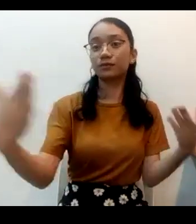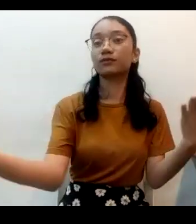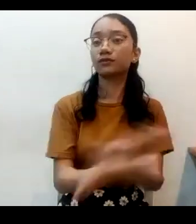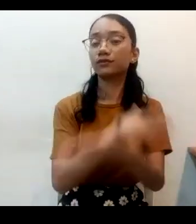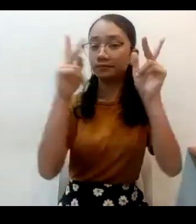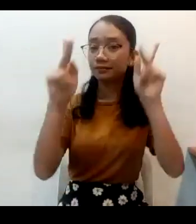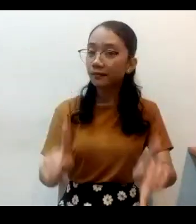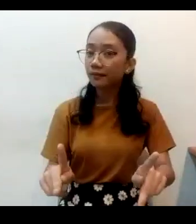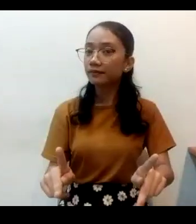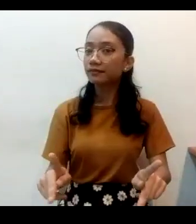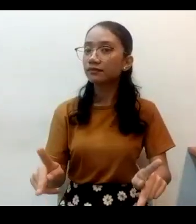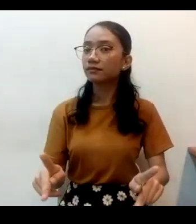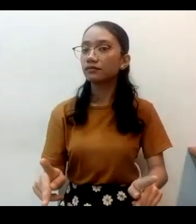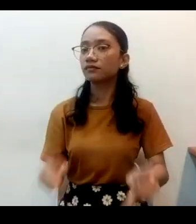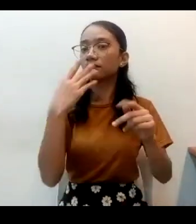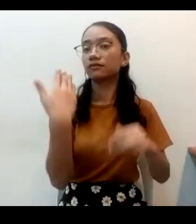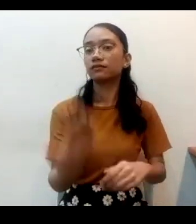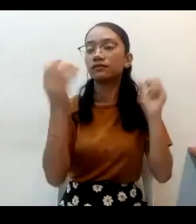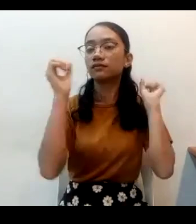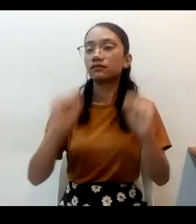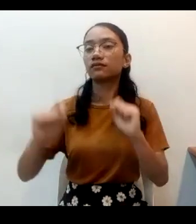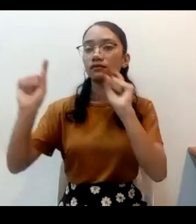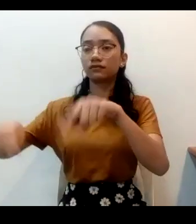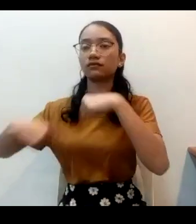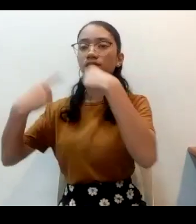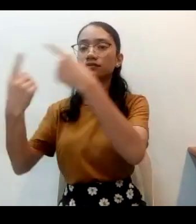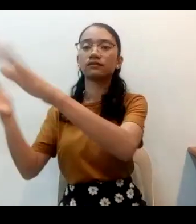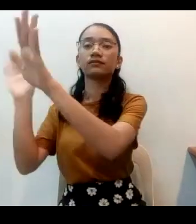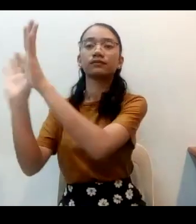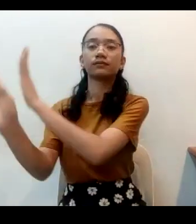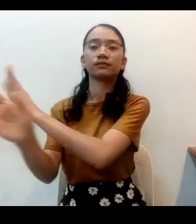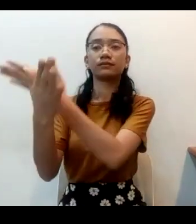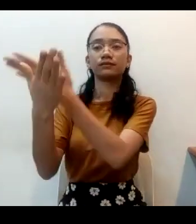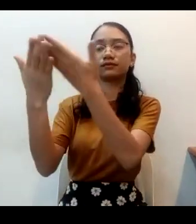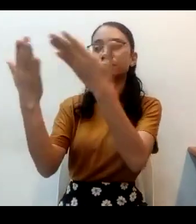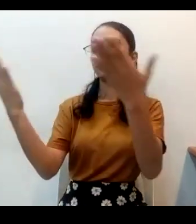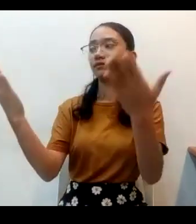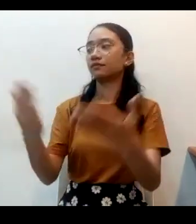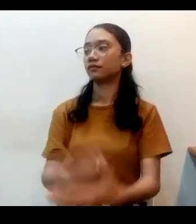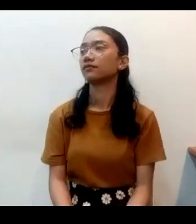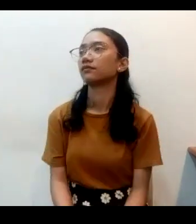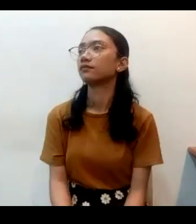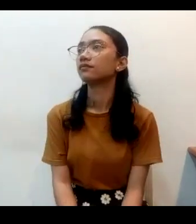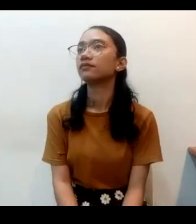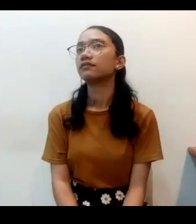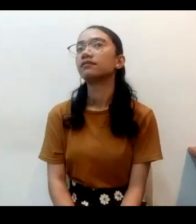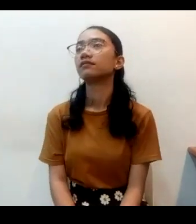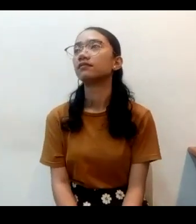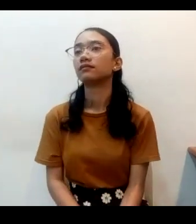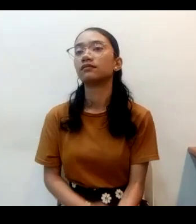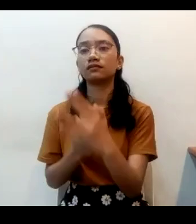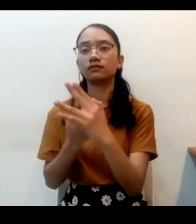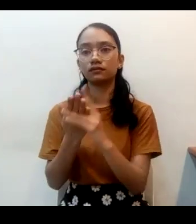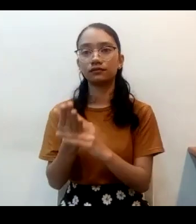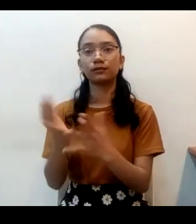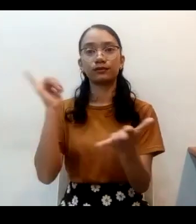yung ating bagong pagkatao ay nagiging mas malakas na nagnanais po sa langit. So through these